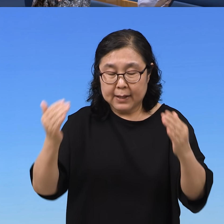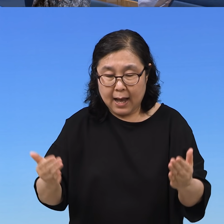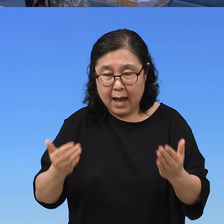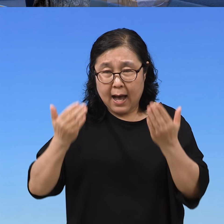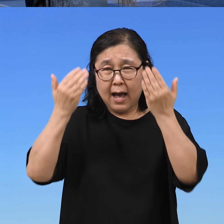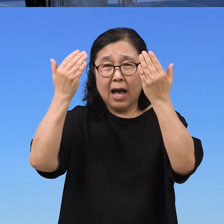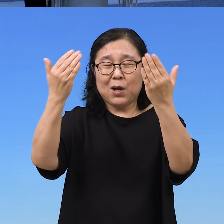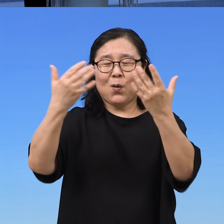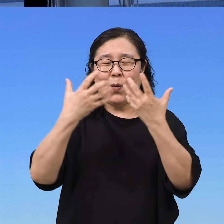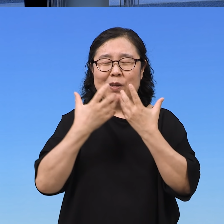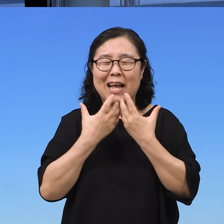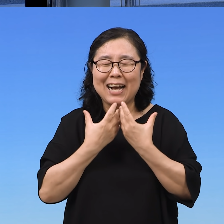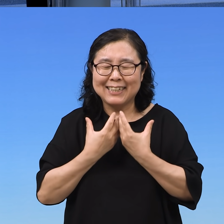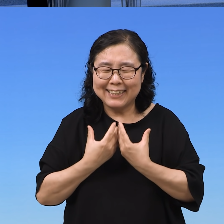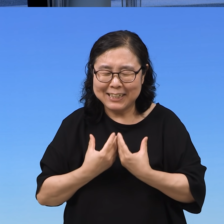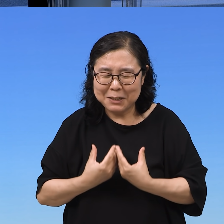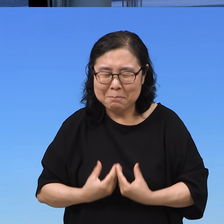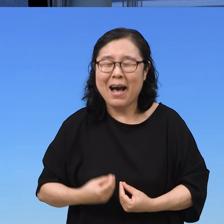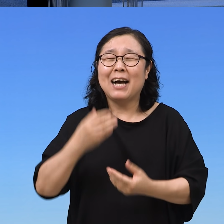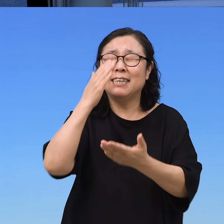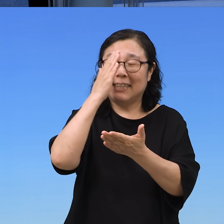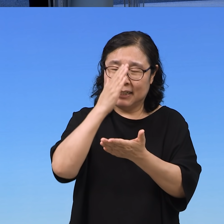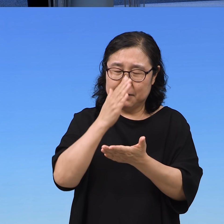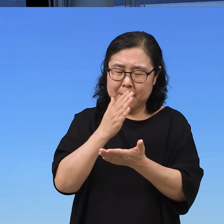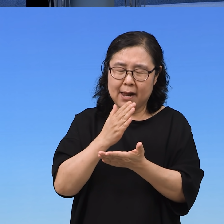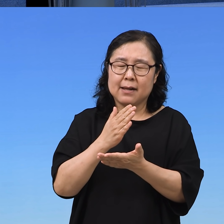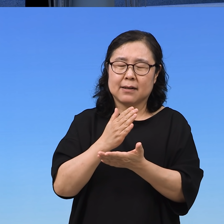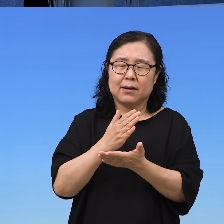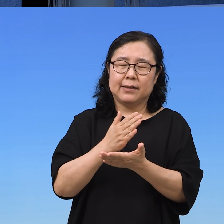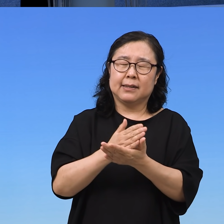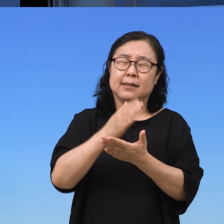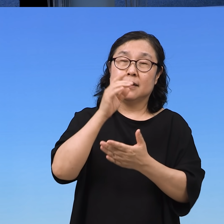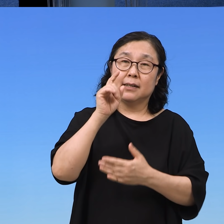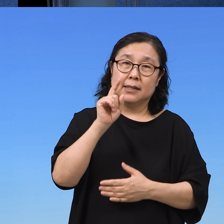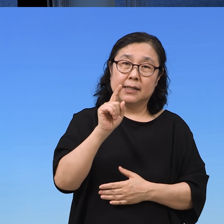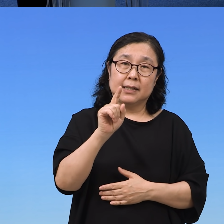감사하고 낙심하지 말 것은